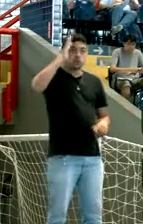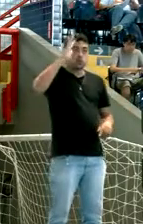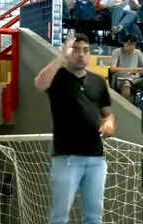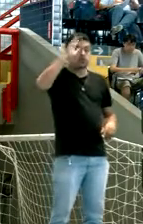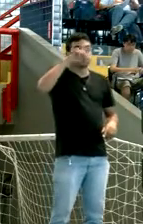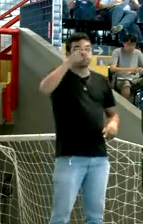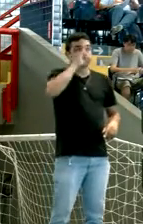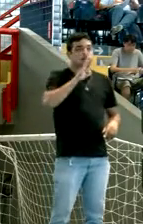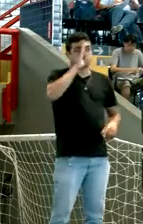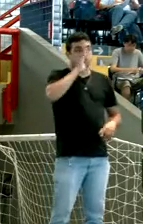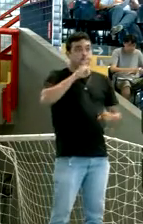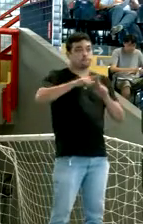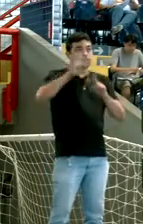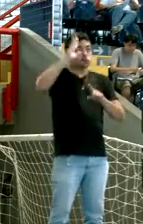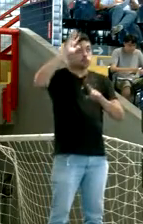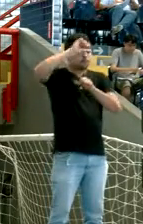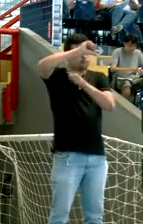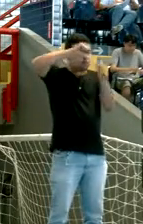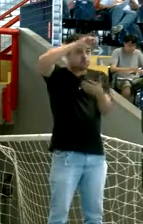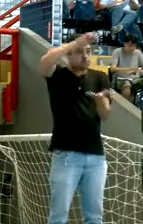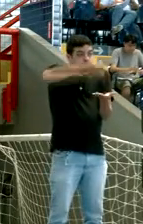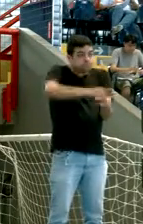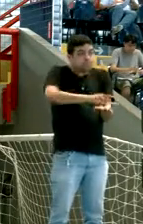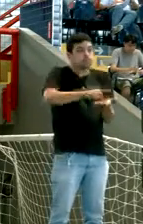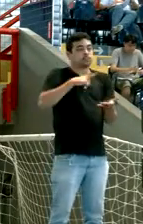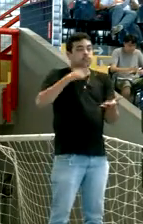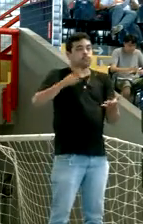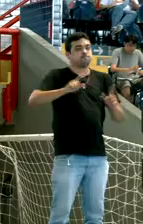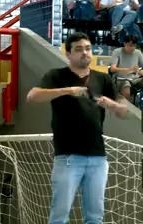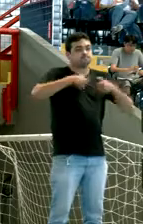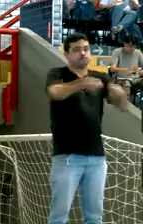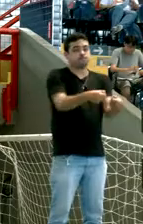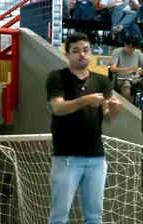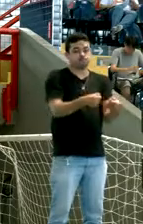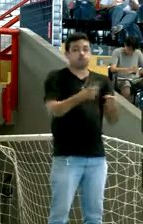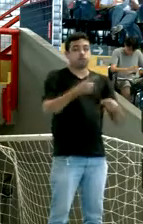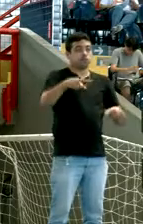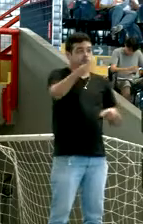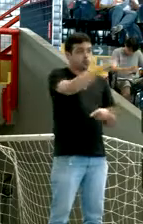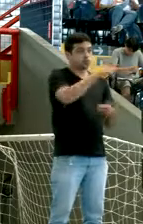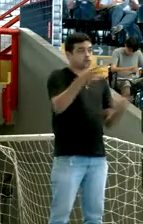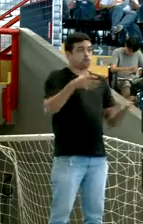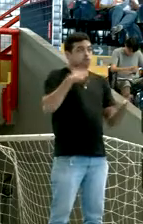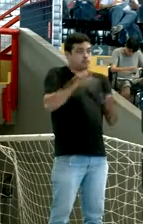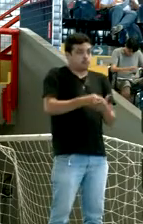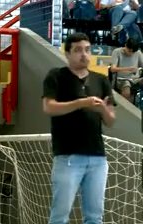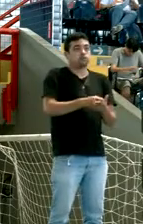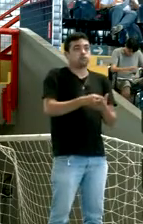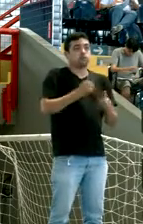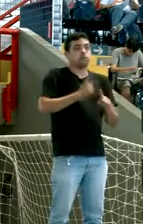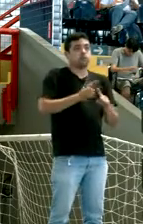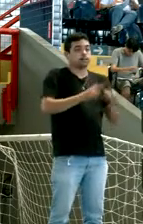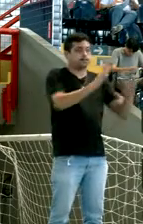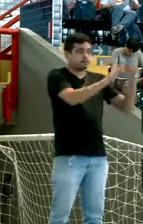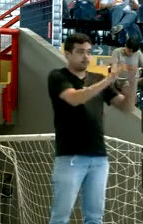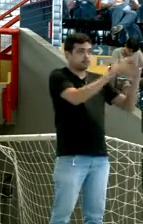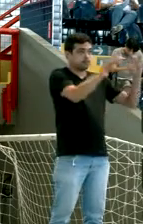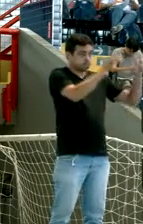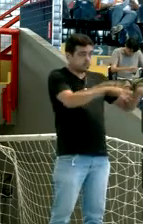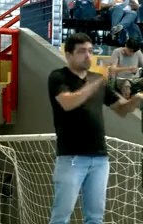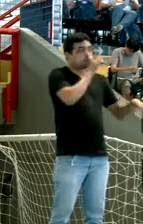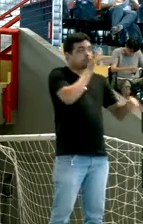gratuito, tornar o sonho realidade tem um preço, e vocês estão pagando o preço, deixando a casa de vocês